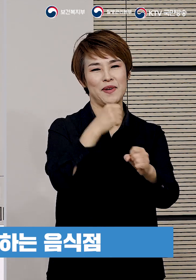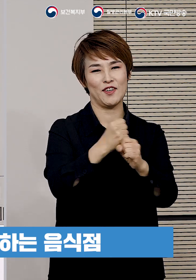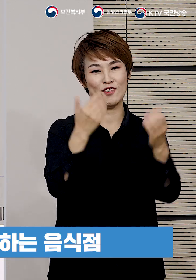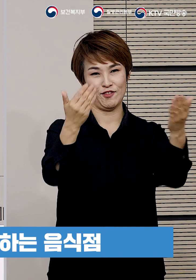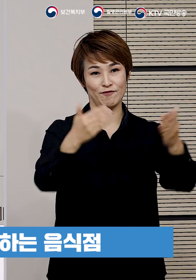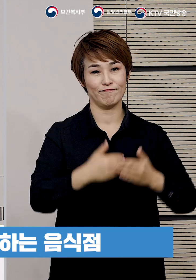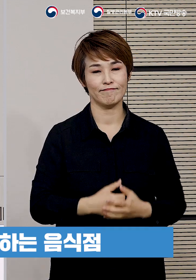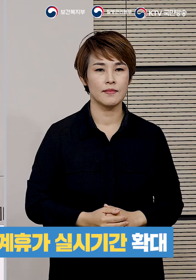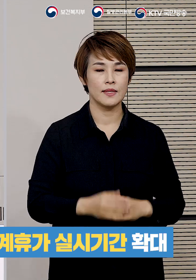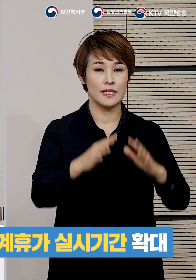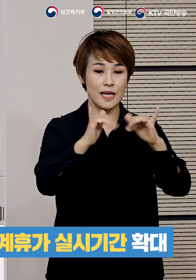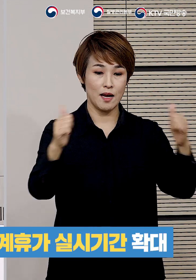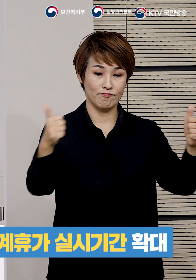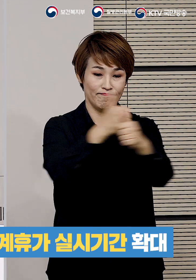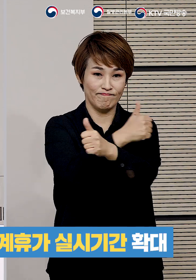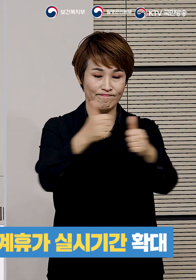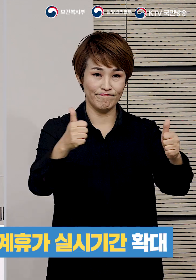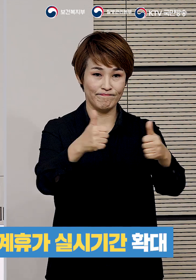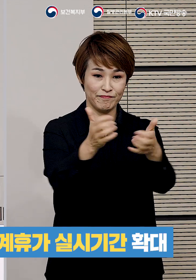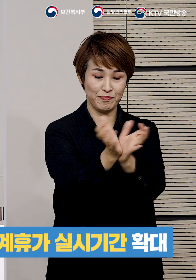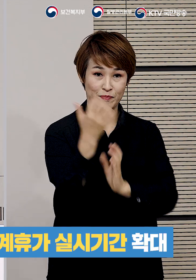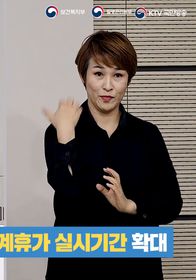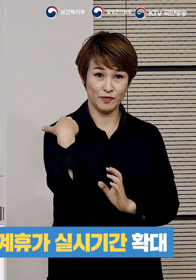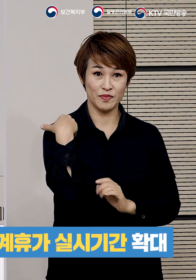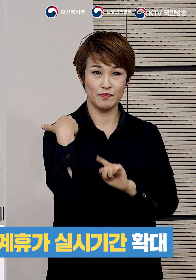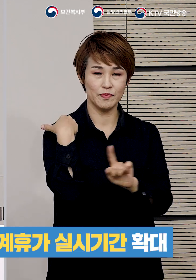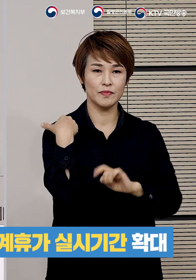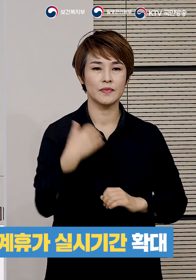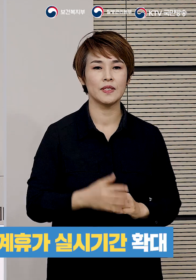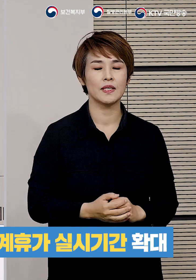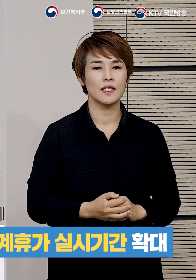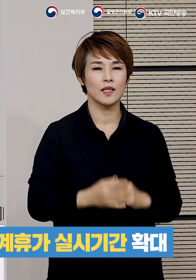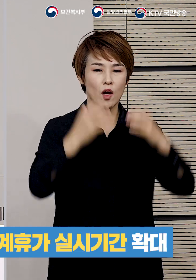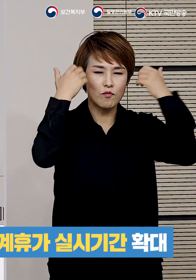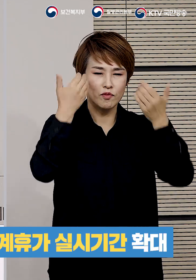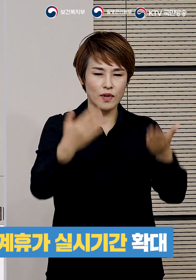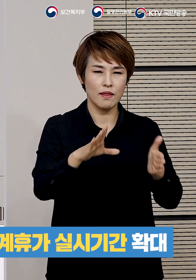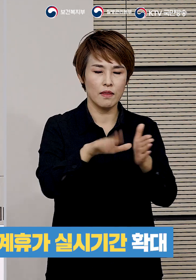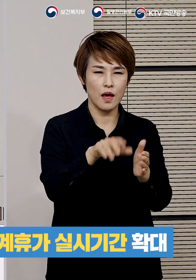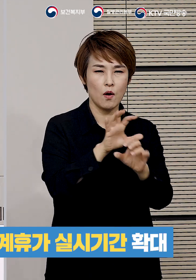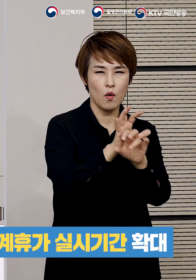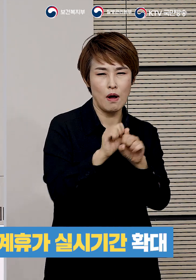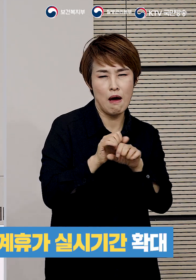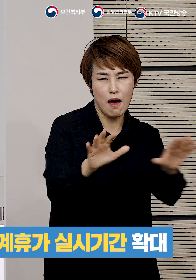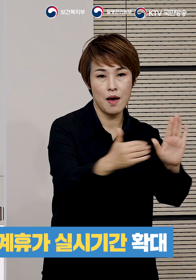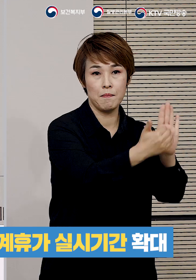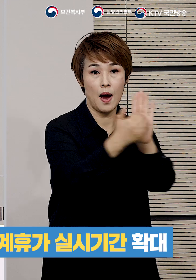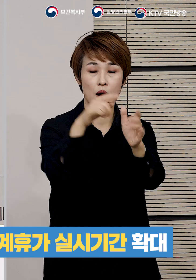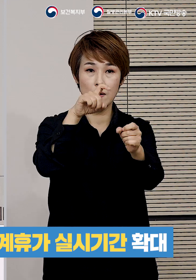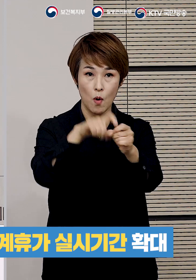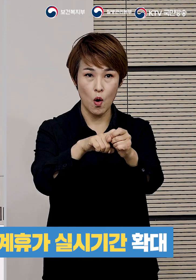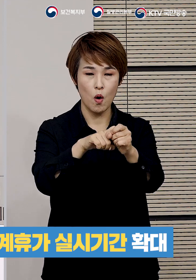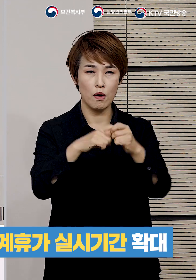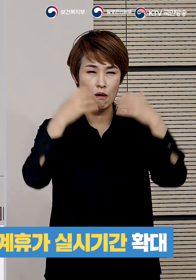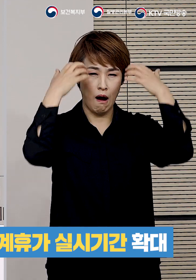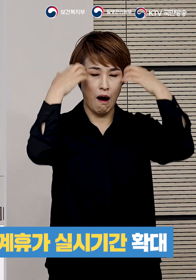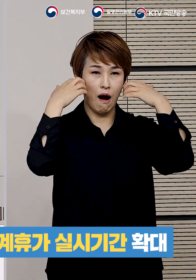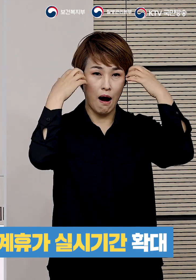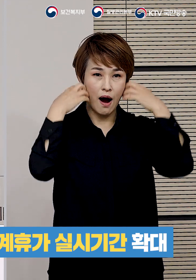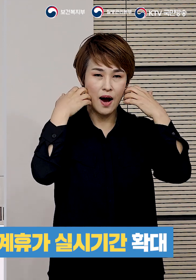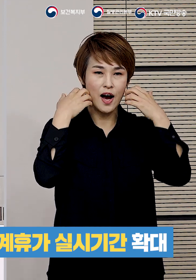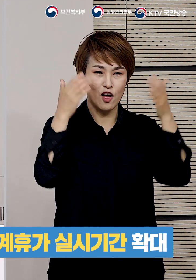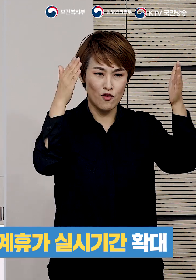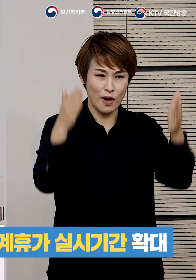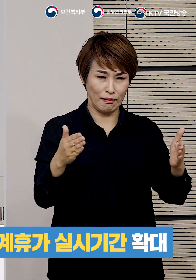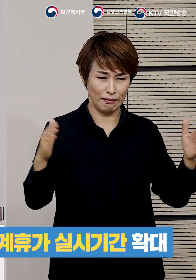있도록 하겠습니다. 인사혁신처는 하계 휴가 중 코로나19 확산을 방지하기 위해서 성수기 등